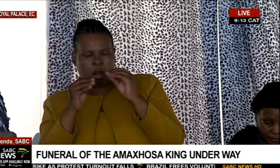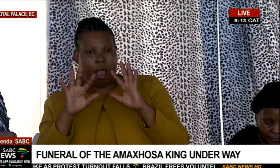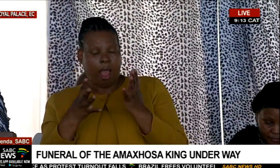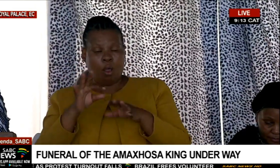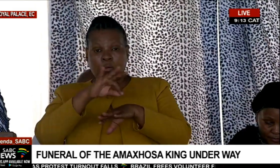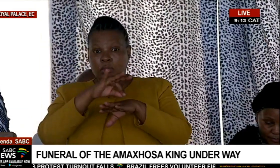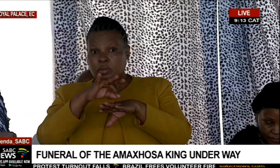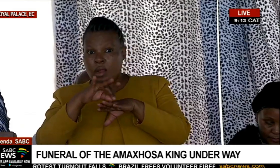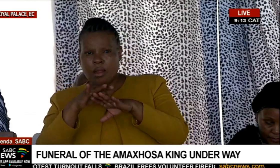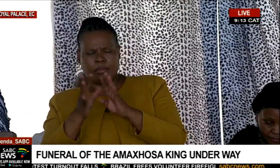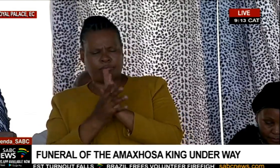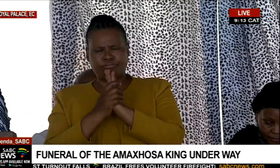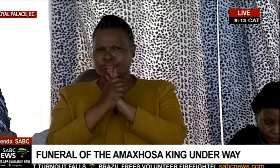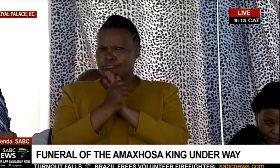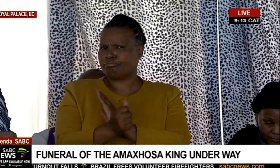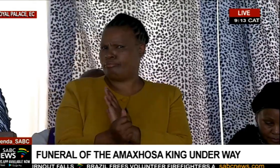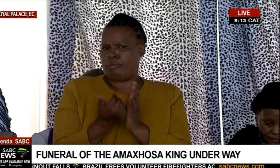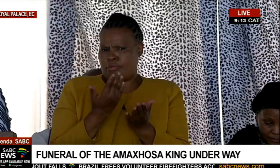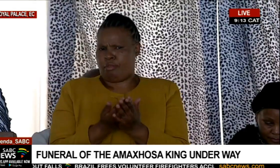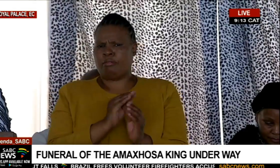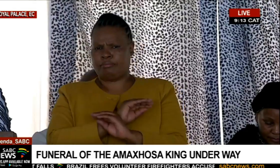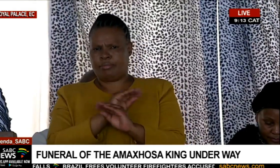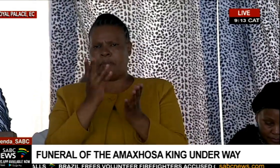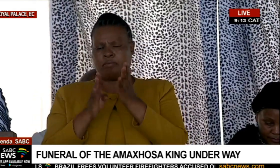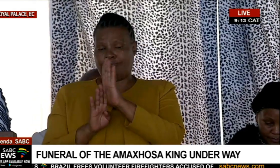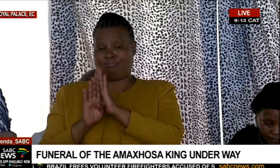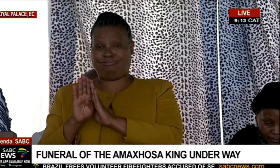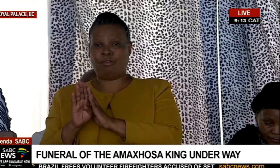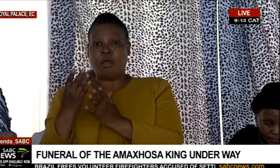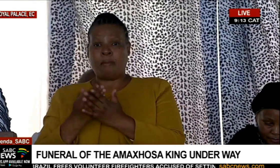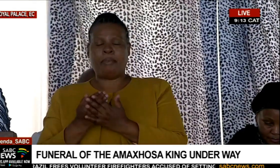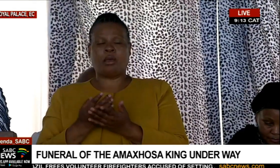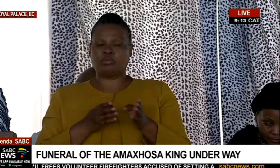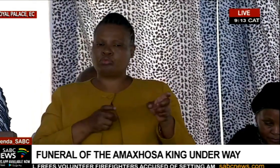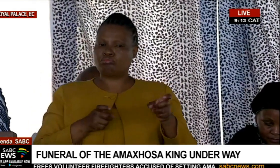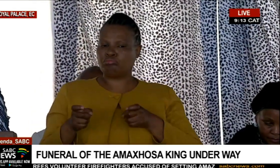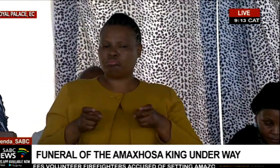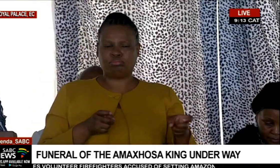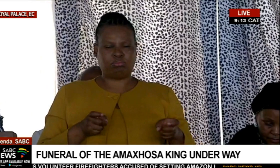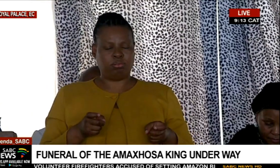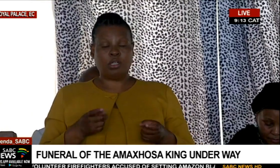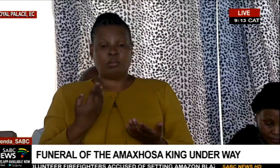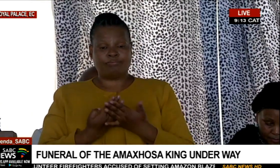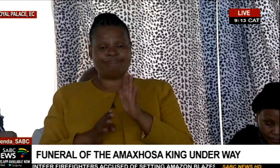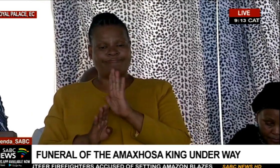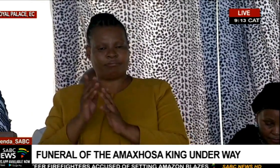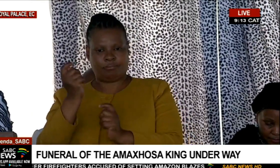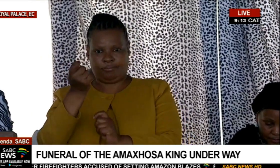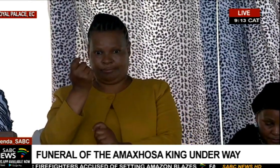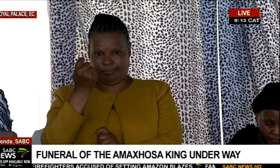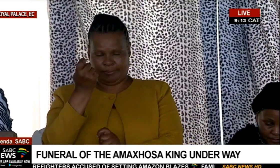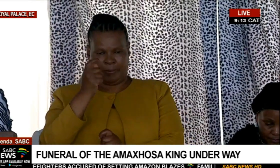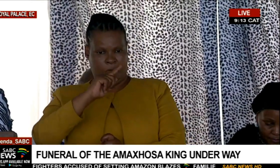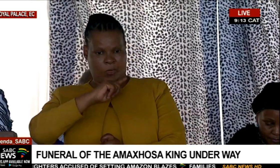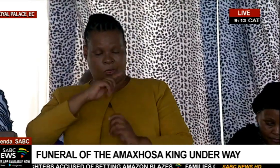ezolimo, ezokhenketho, igalelo lezelwandle kuqoqosho lweli, uphuhliso lwamaphandle